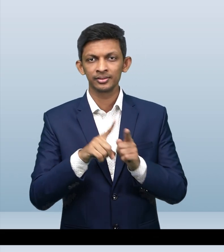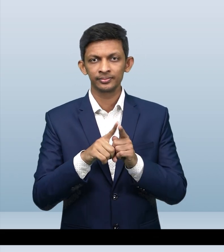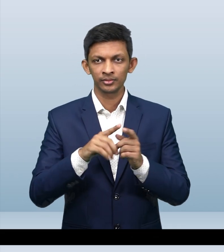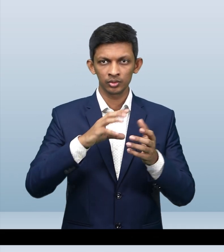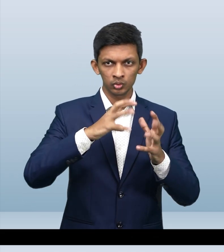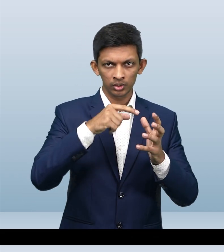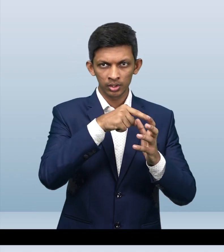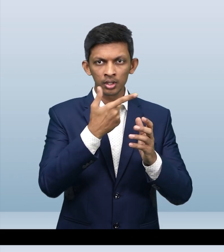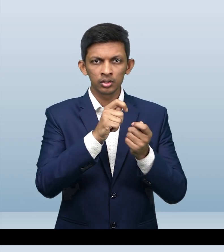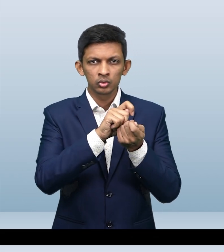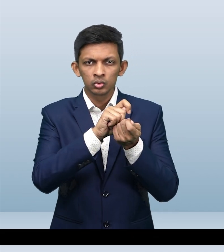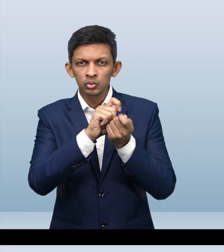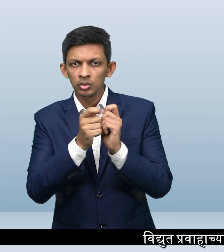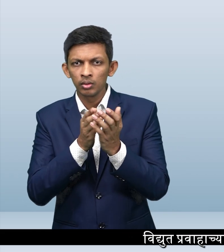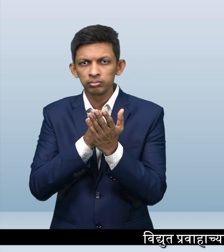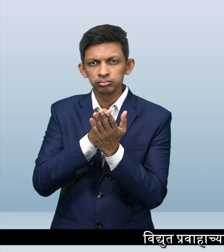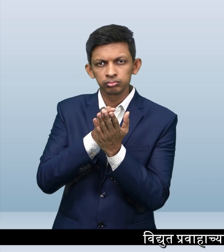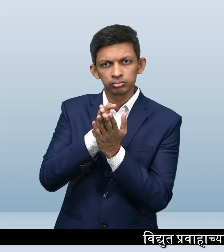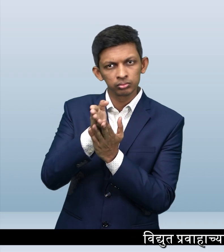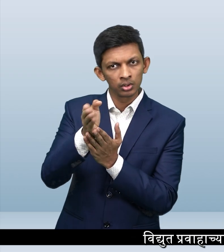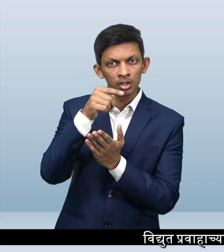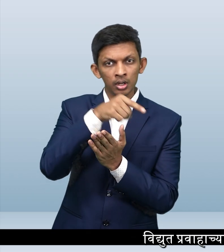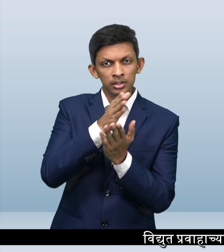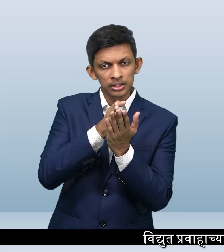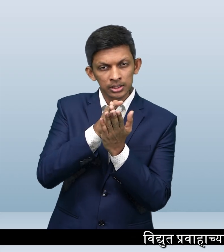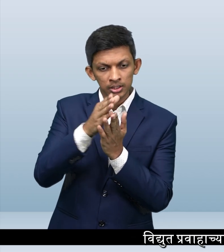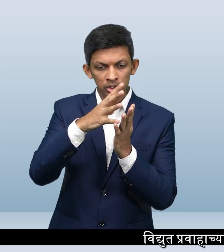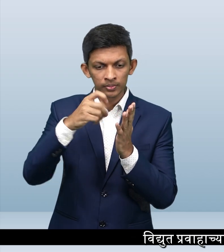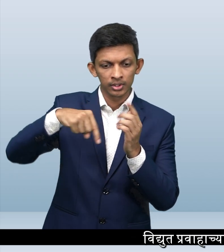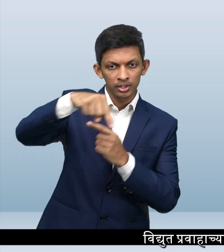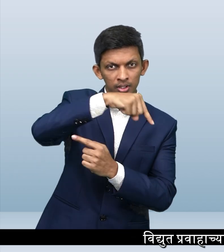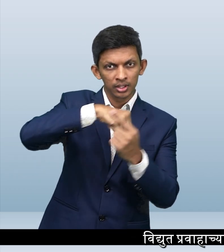कम्युटेटर विद्युत प्रवाहाच्या दिशेतील परिवर्तन करणारे उपकरण.